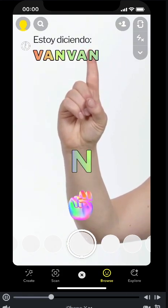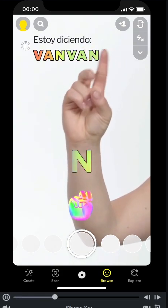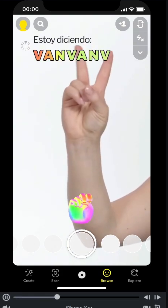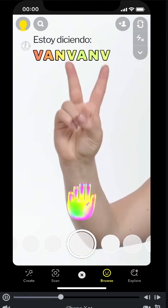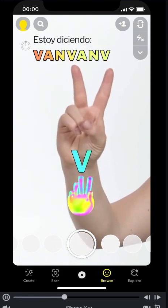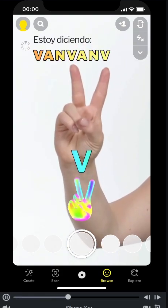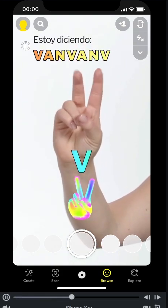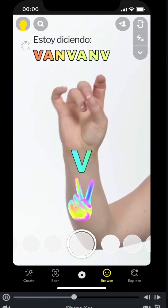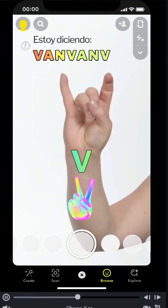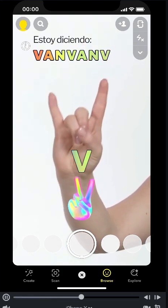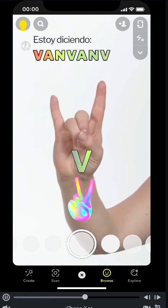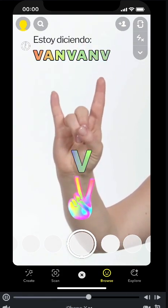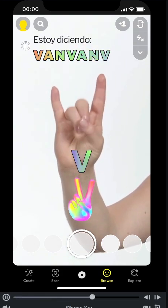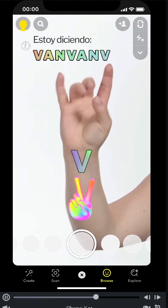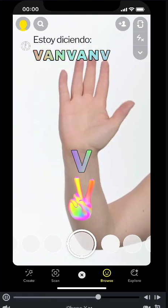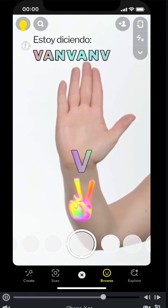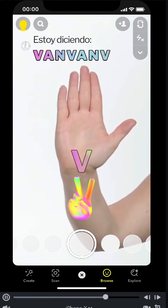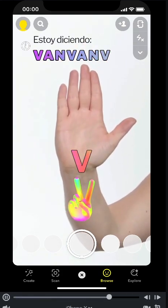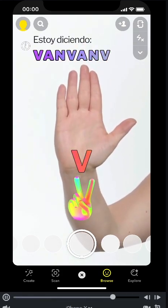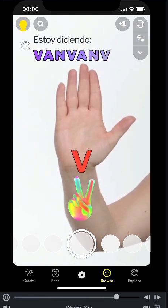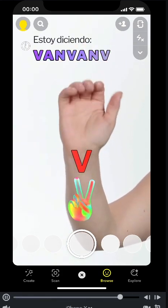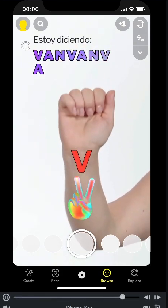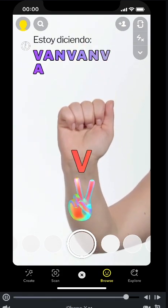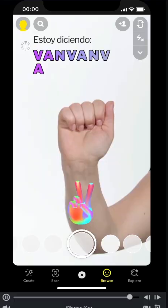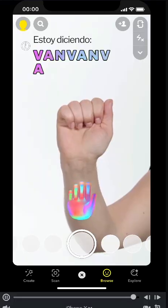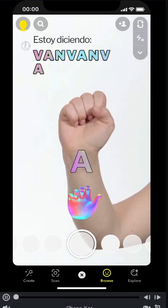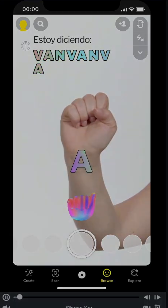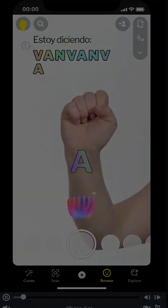Bien, ahora vamos a actualizar un ejemplo.